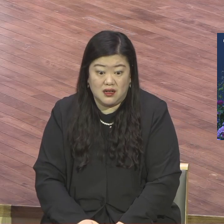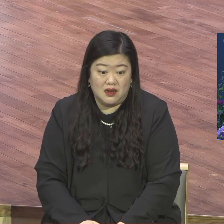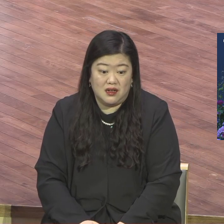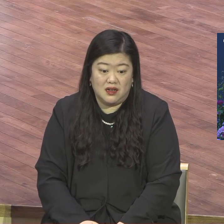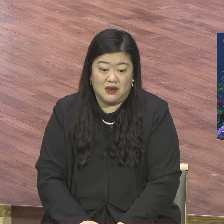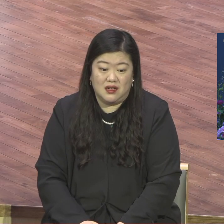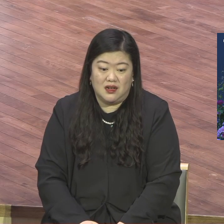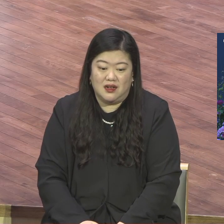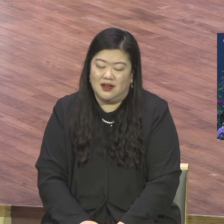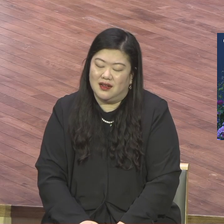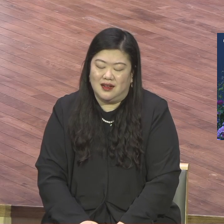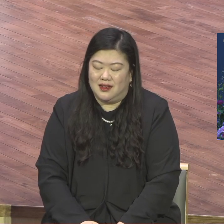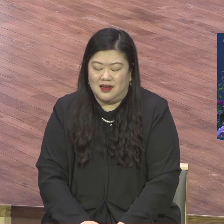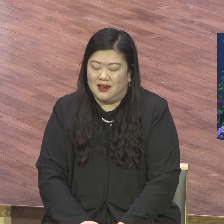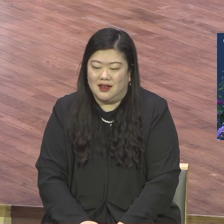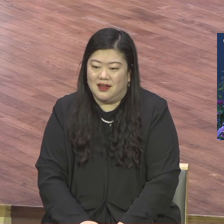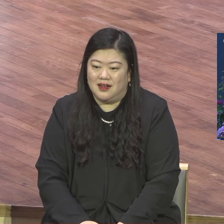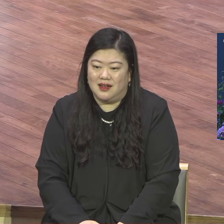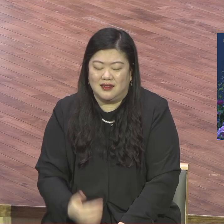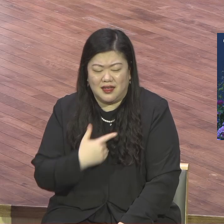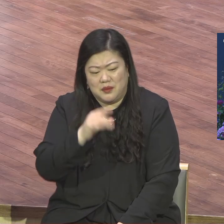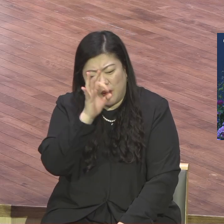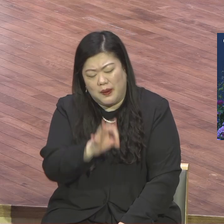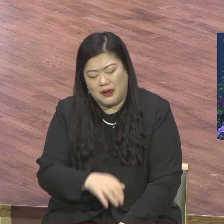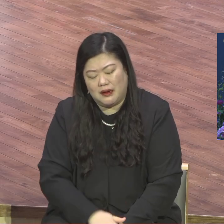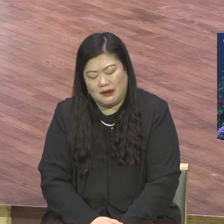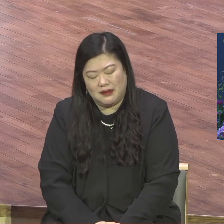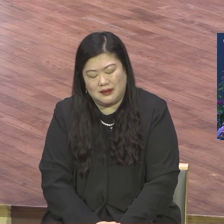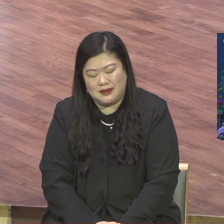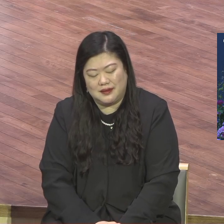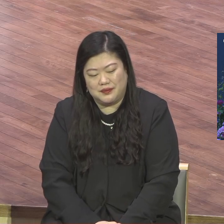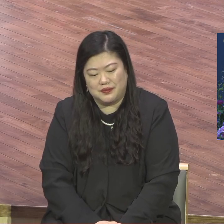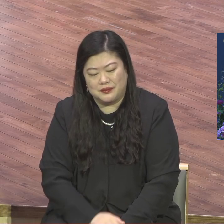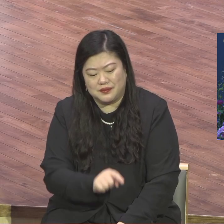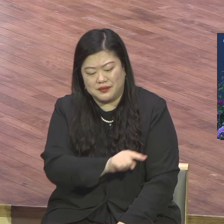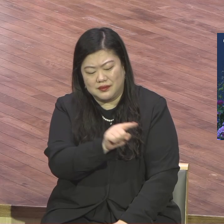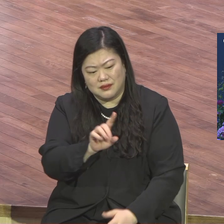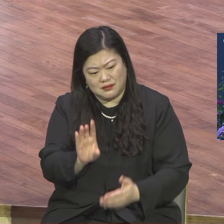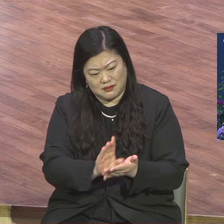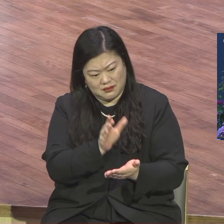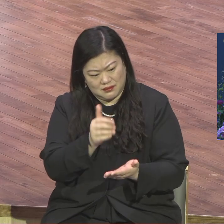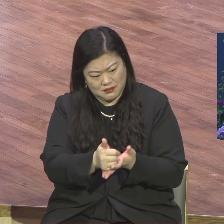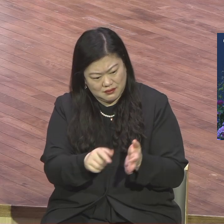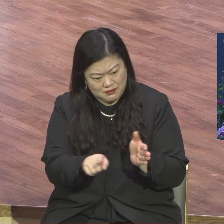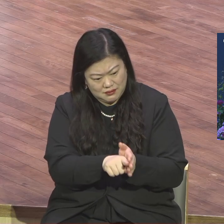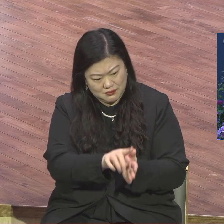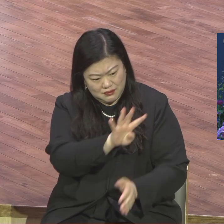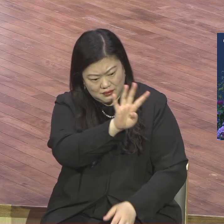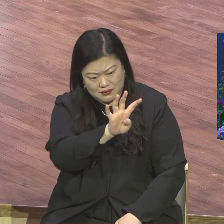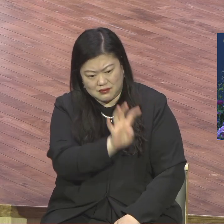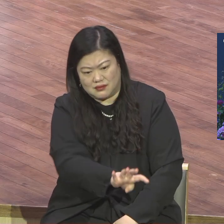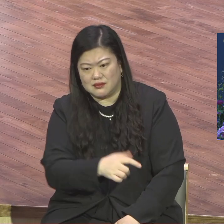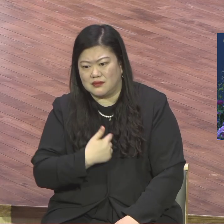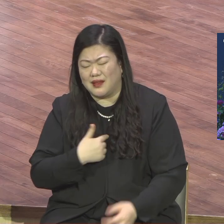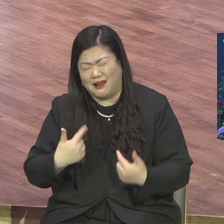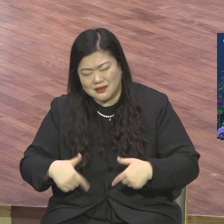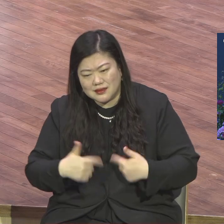이거 다 만난 사람들이 하는 그리스도 안에 있는 그 비밀 하나도 못 느끼고 살아